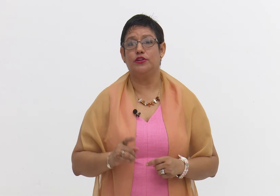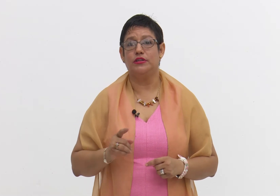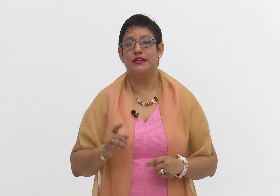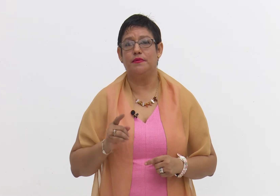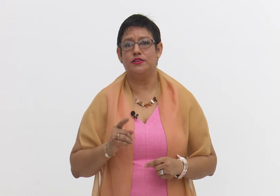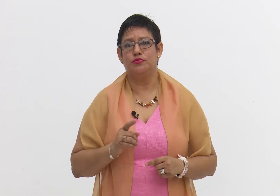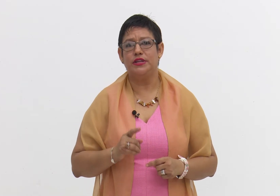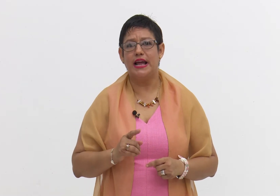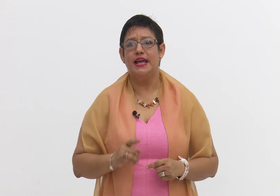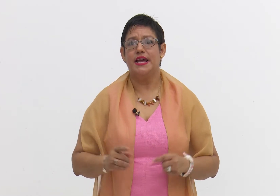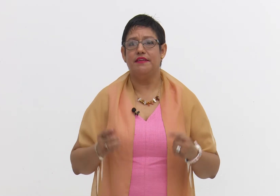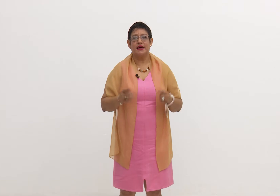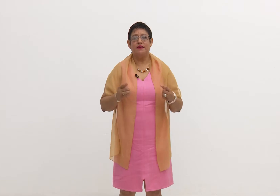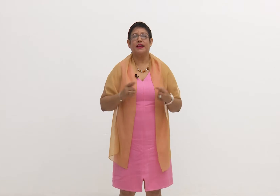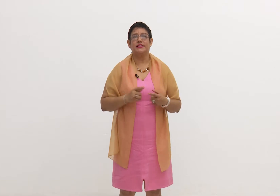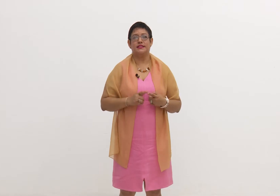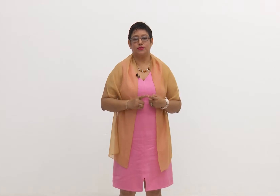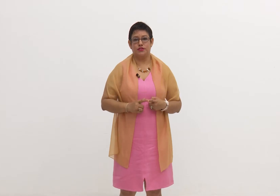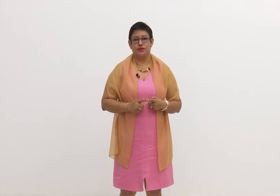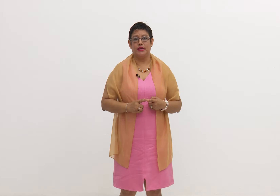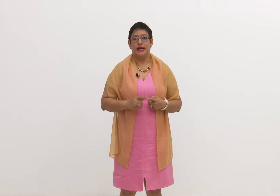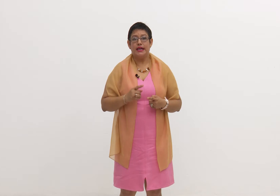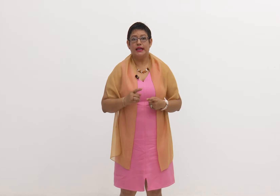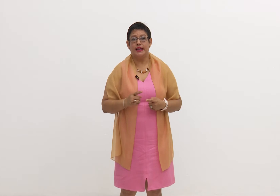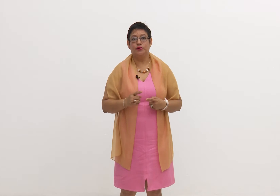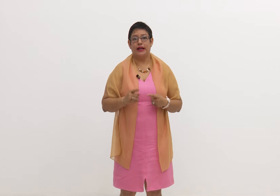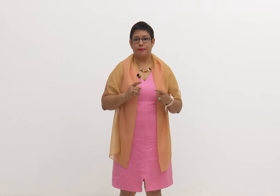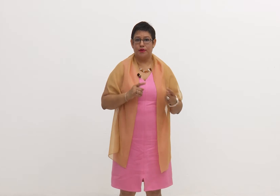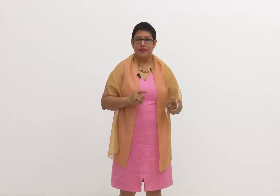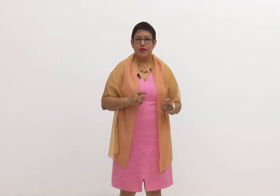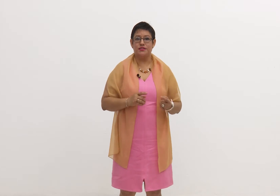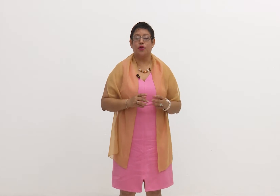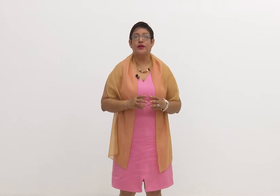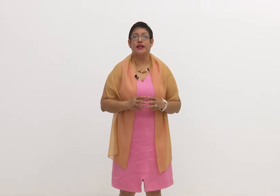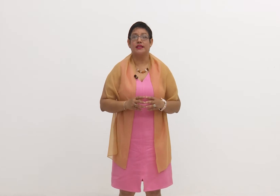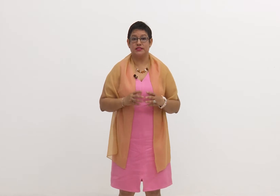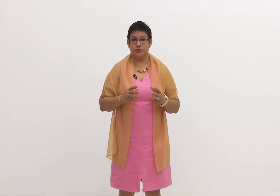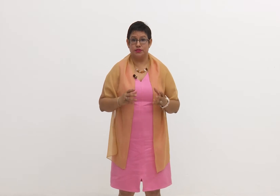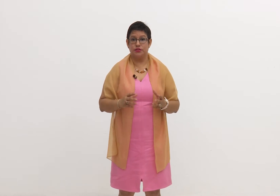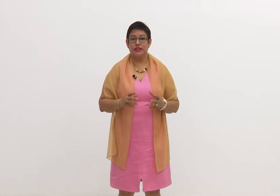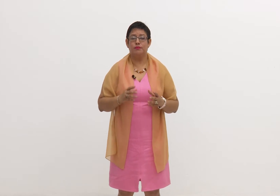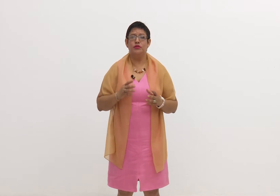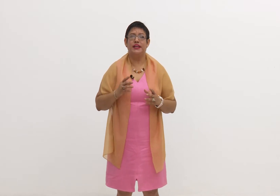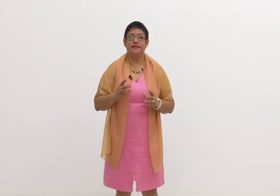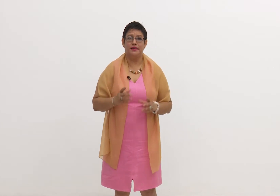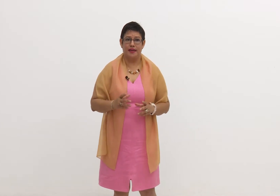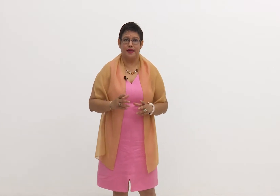al total de población mundial que vive en esta situación, indicando que la mayoría de ellos se encuentran en situación de vulnerabilidad